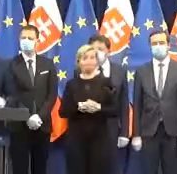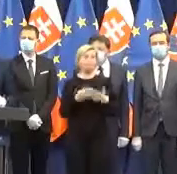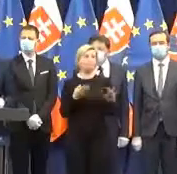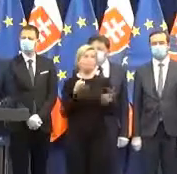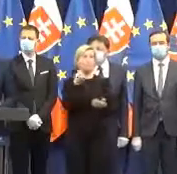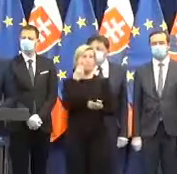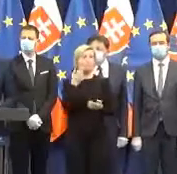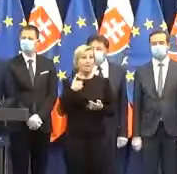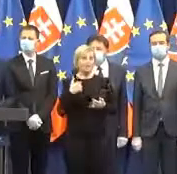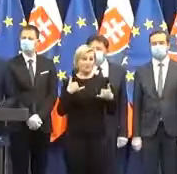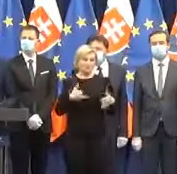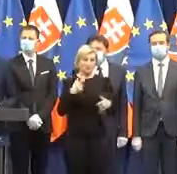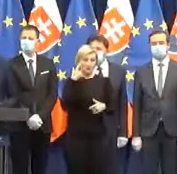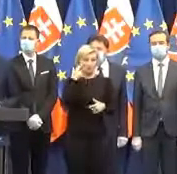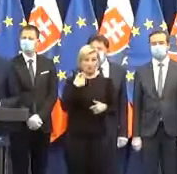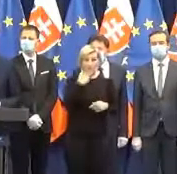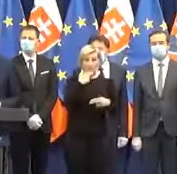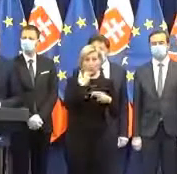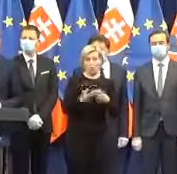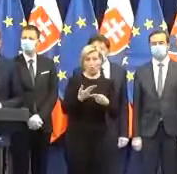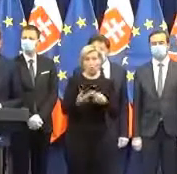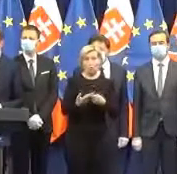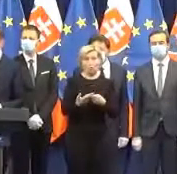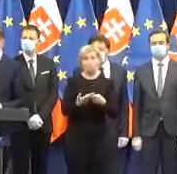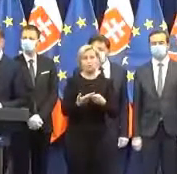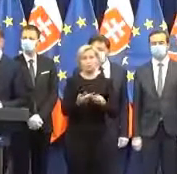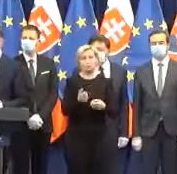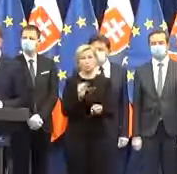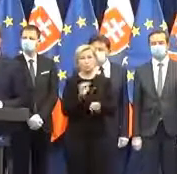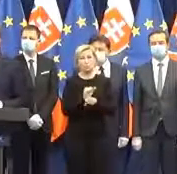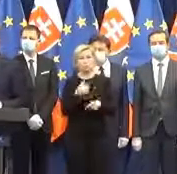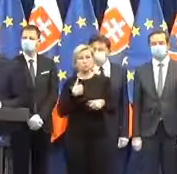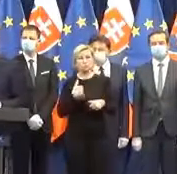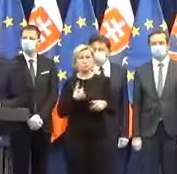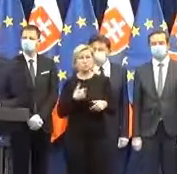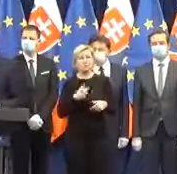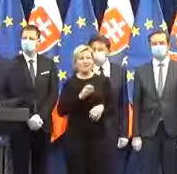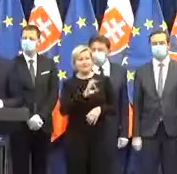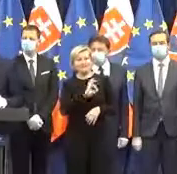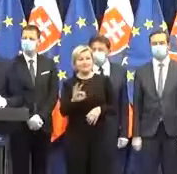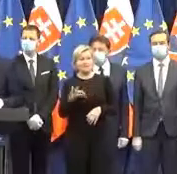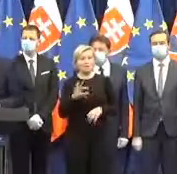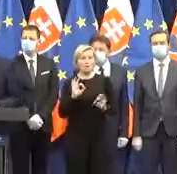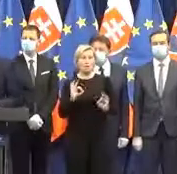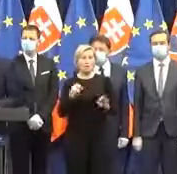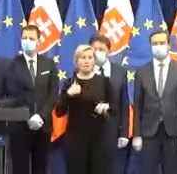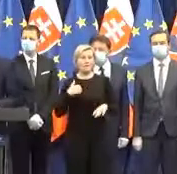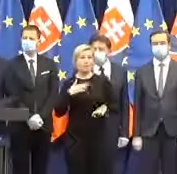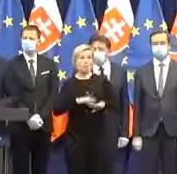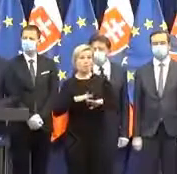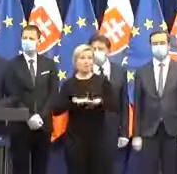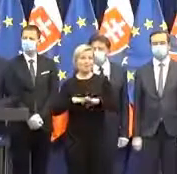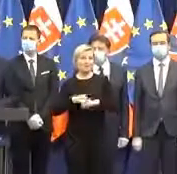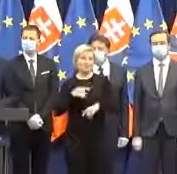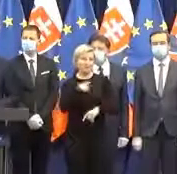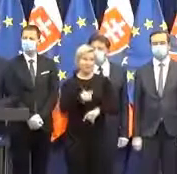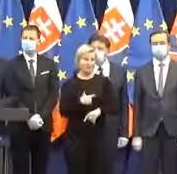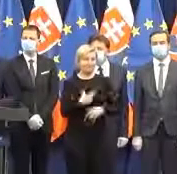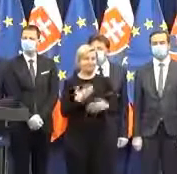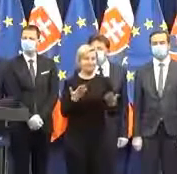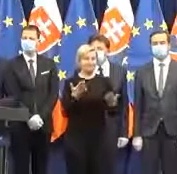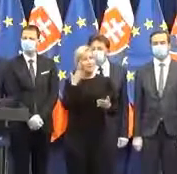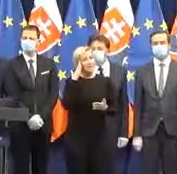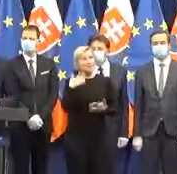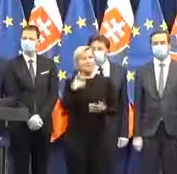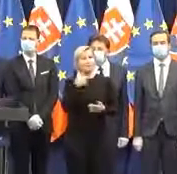tak zrejme by som mal dneska dobré podnikanie alebo dobrý biznis po celom svete. Nikto z nás nevie, ako dlho táto kríza